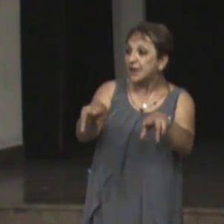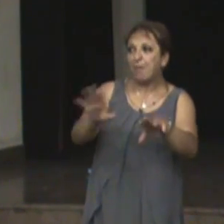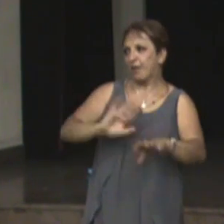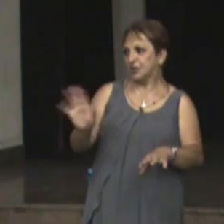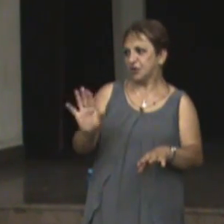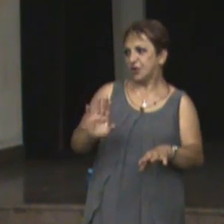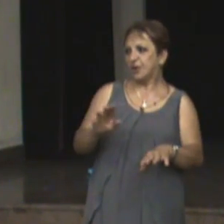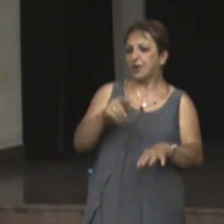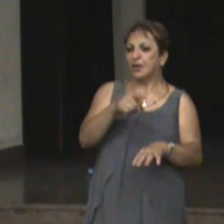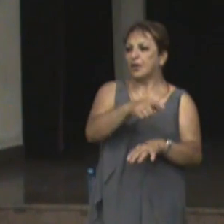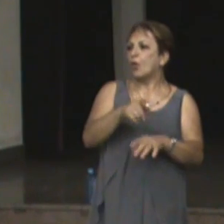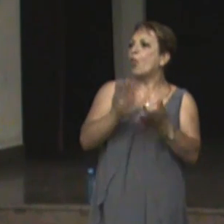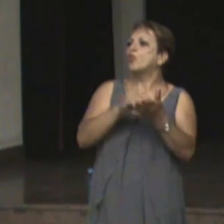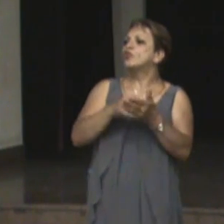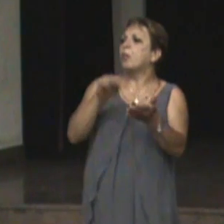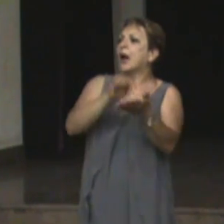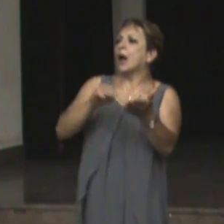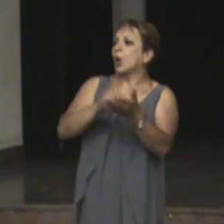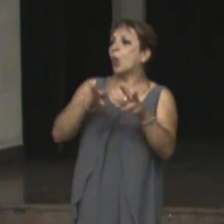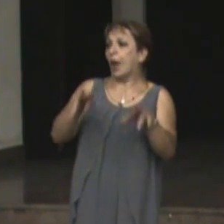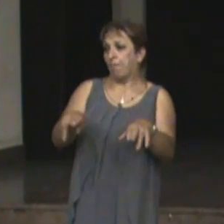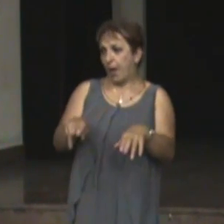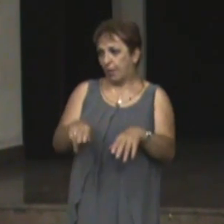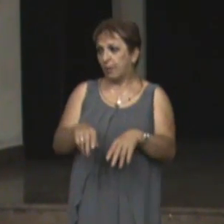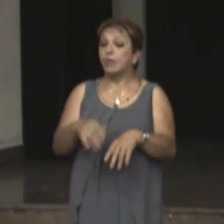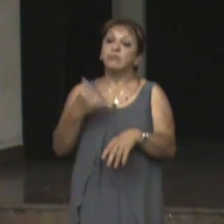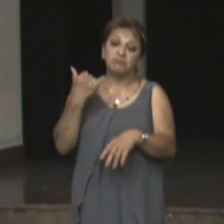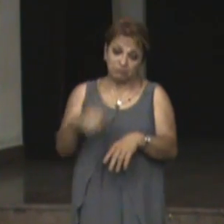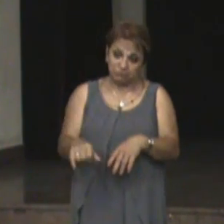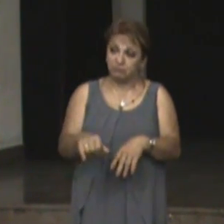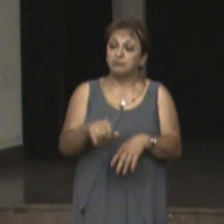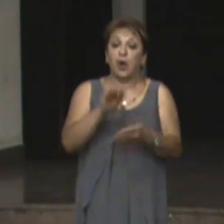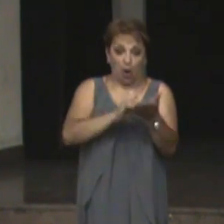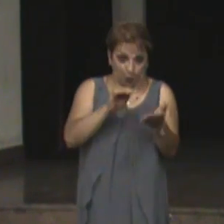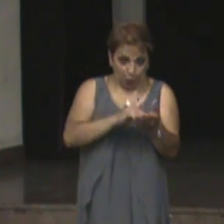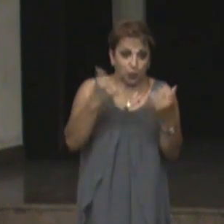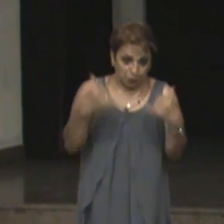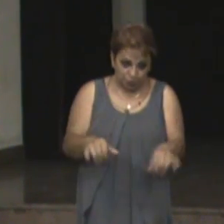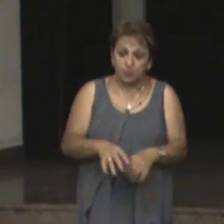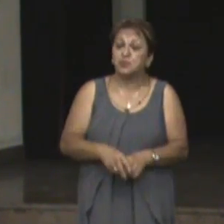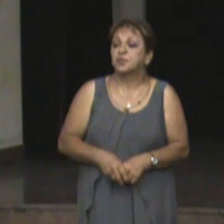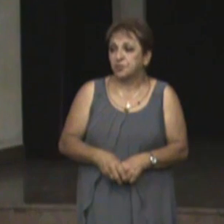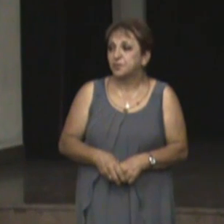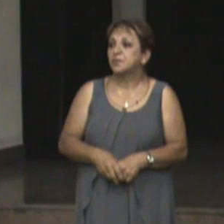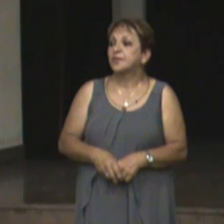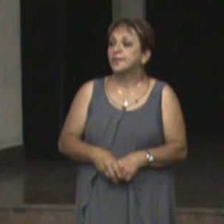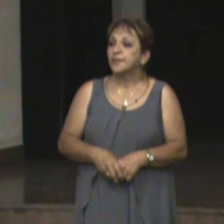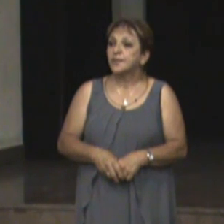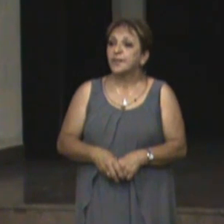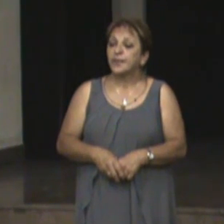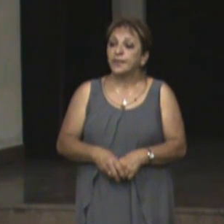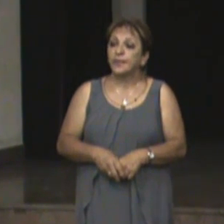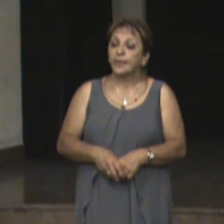նախորդ քարոզների պես չէ, ավելի շատ կրկնություն էր։ Ասում եմ շատ լավ, եթե գուցե այդպես է։ Բայց